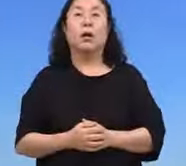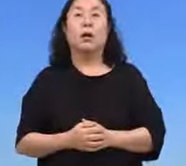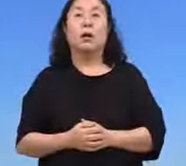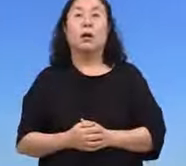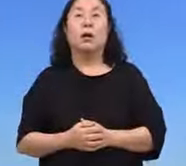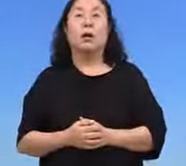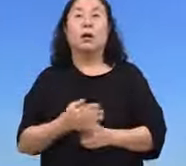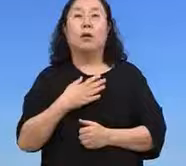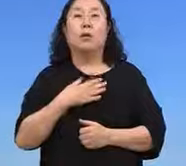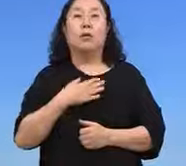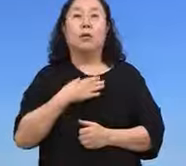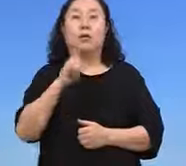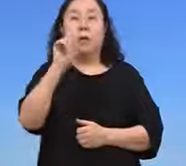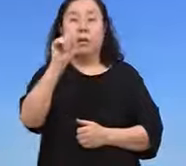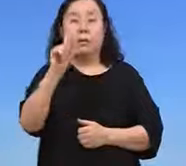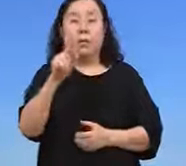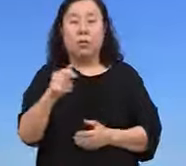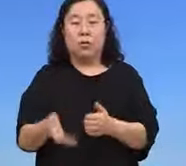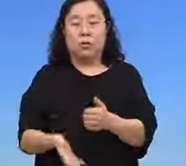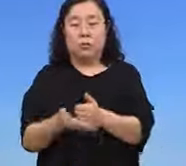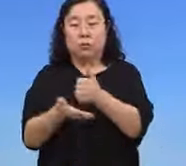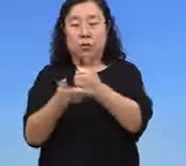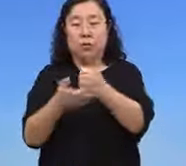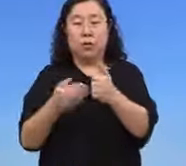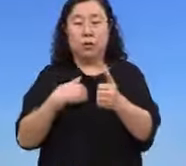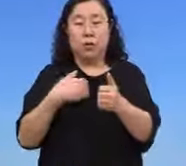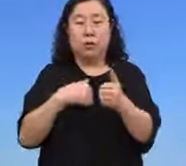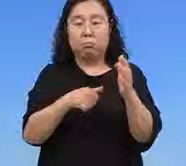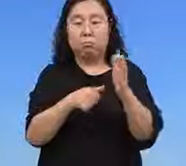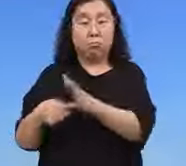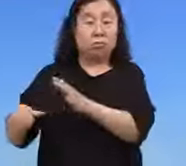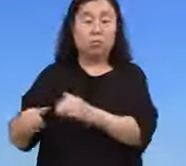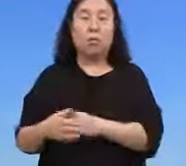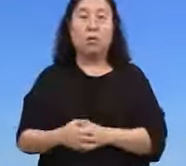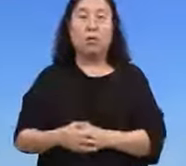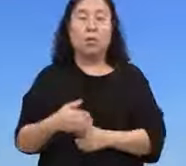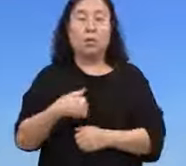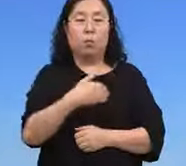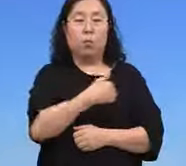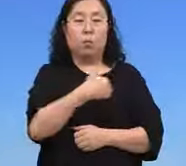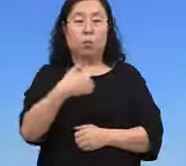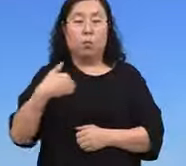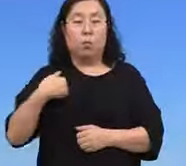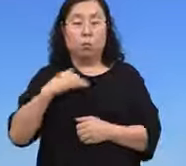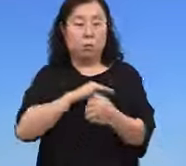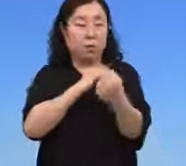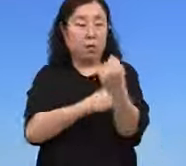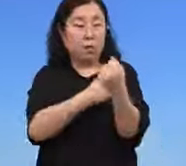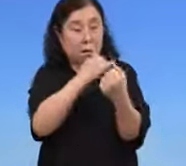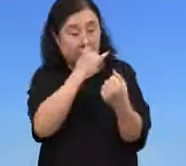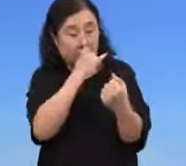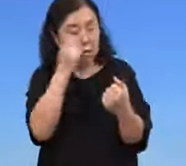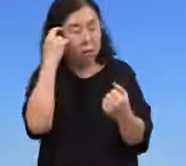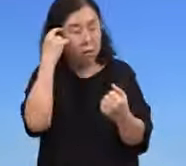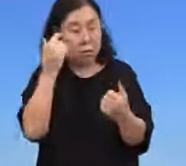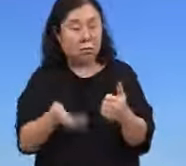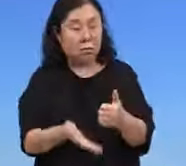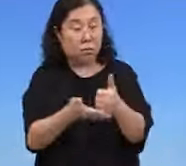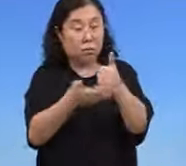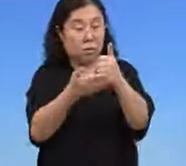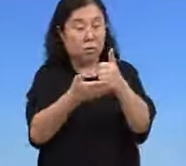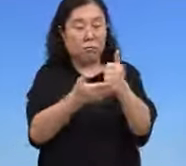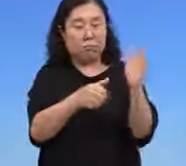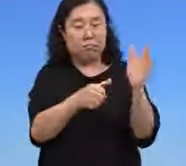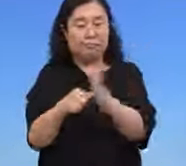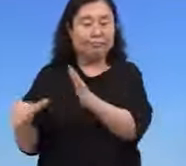이번에 저도 한 명 추천했는데 떨어졌어요. 내 충분히 자격이 된다고 생각해서